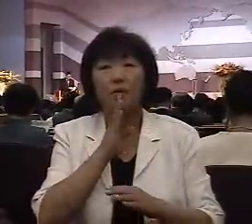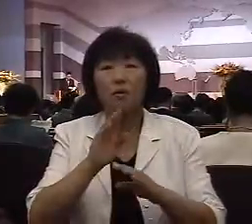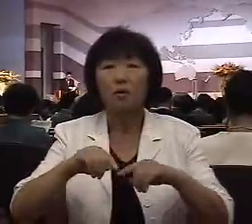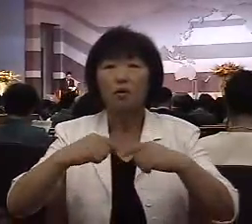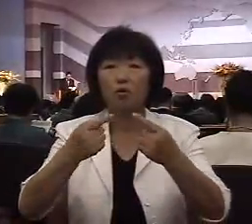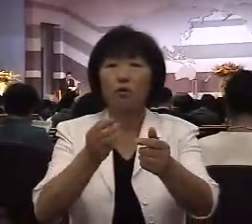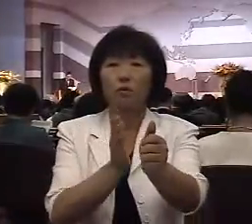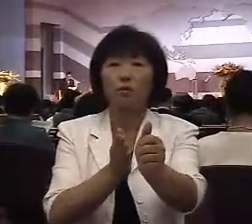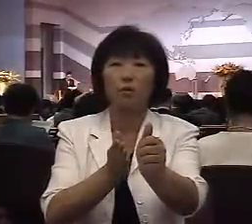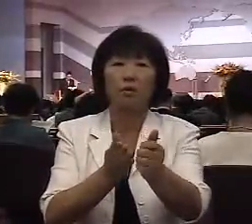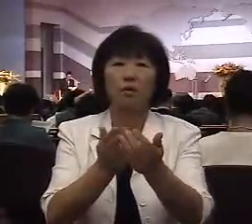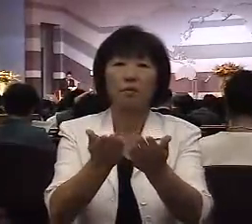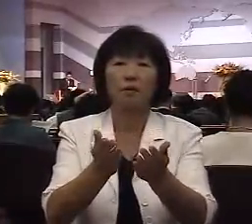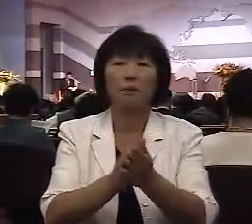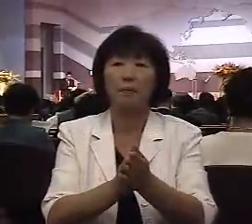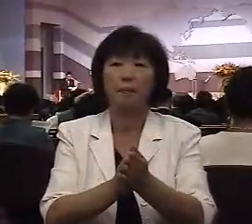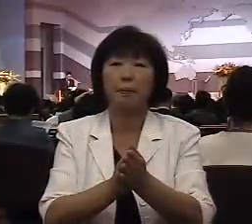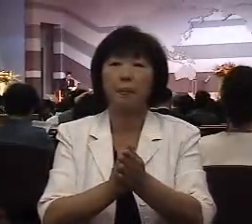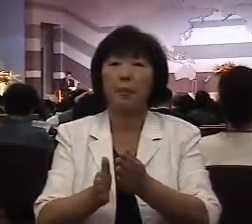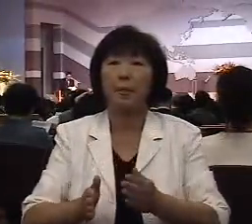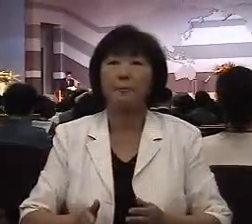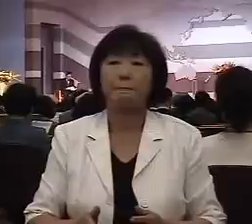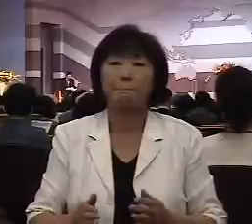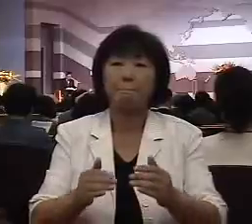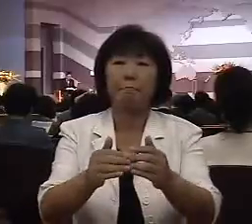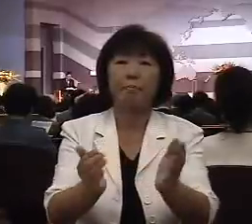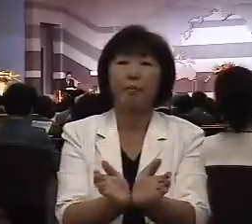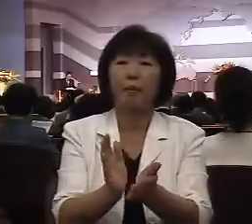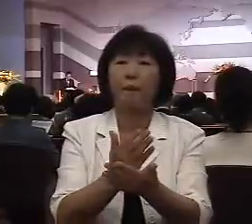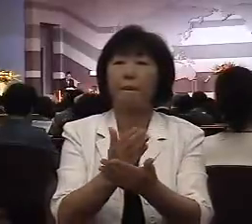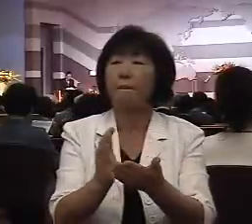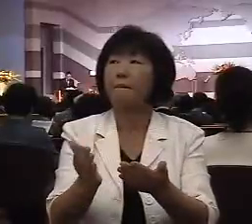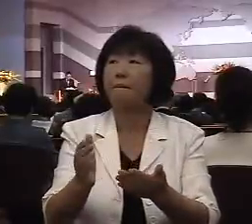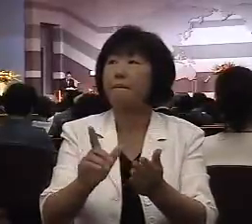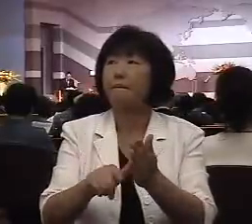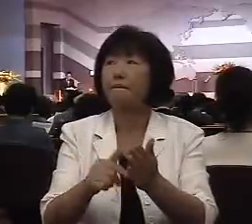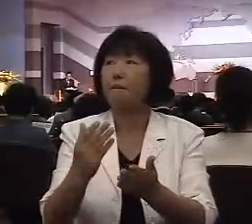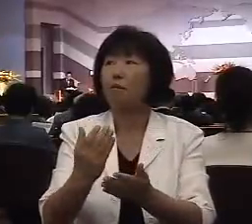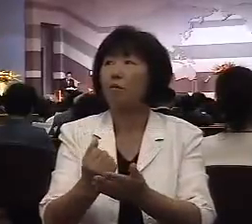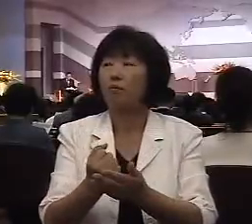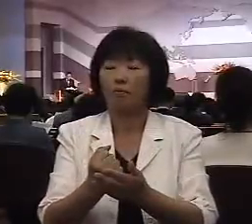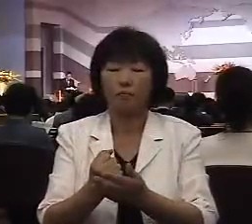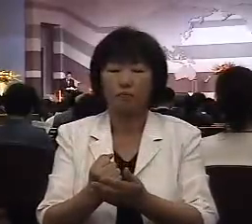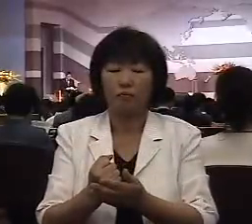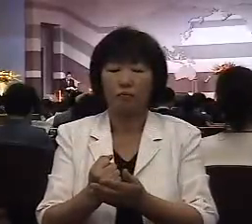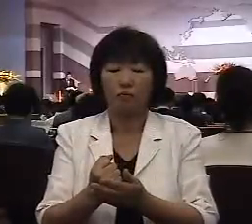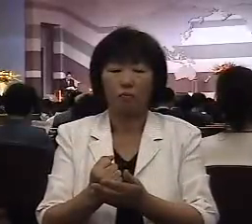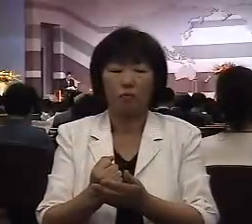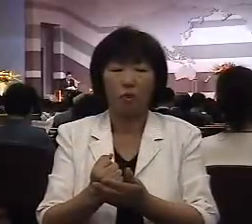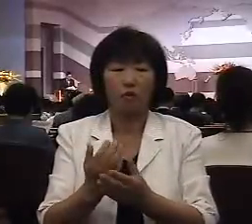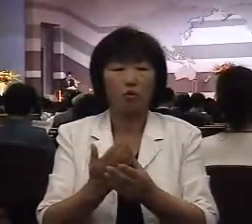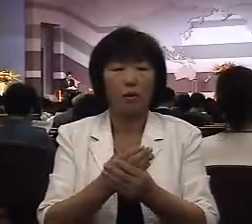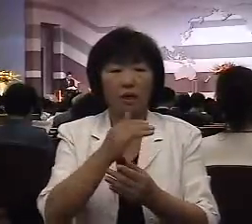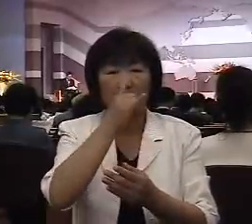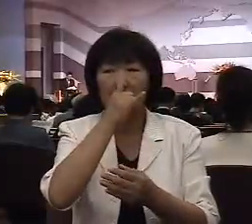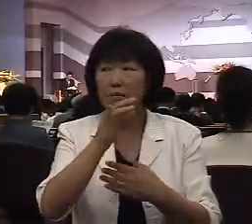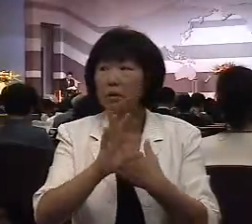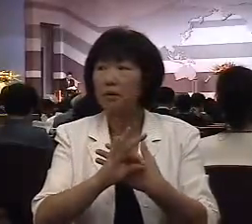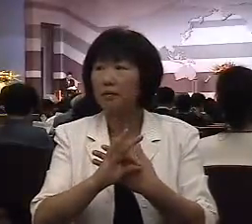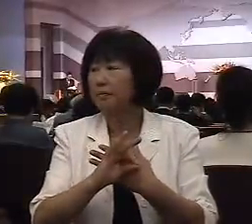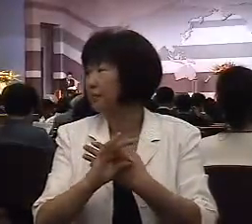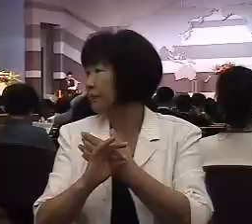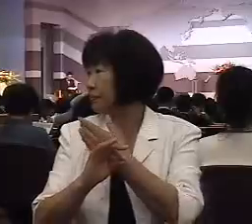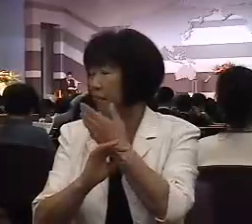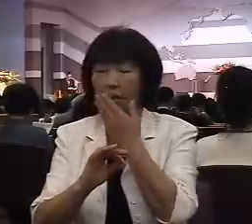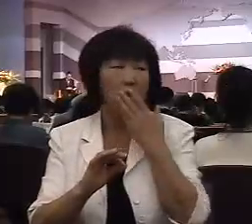들려주시기를 부탁드립니다. 공동체 나눔 시간 갖도록 하겠습니다. 여러분 그 주보 안에 보시면은 이 봉투가